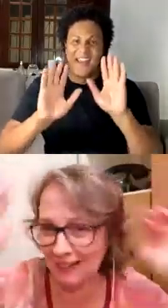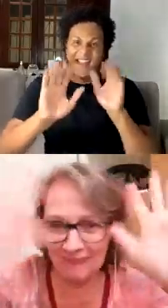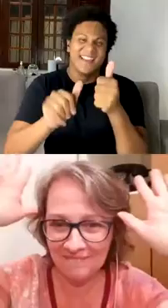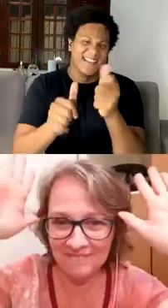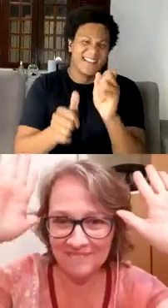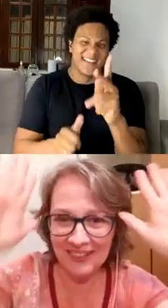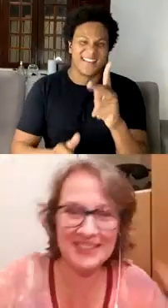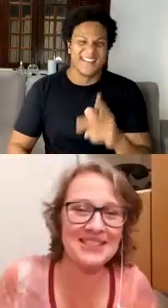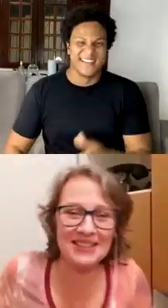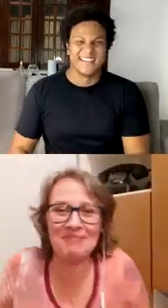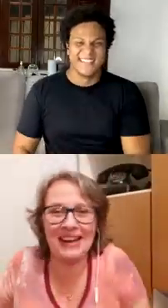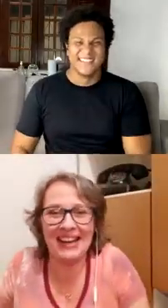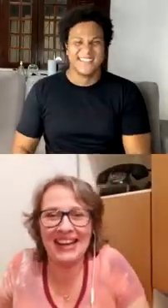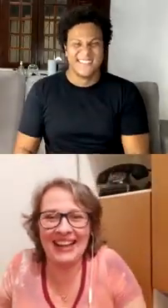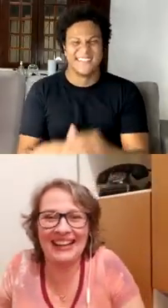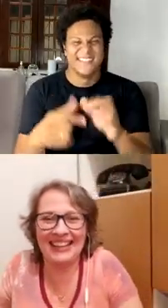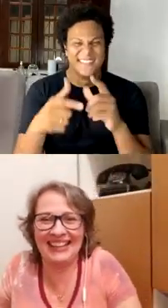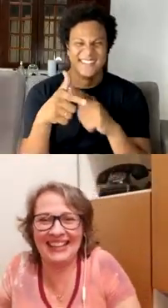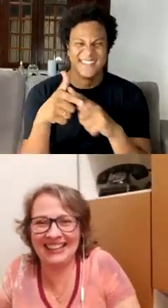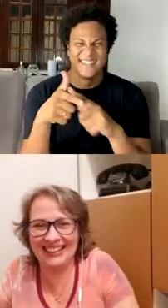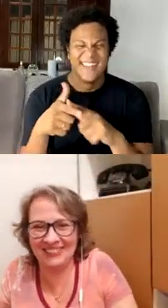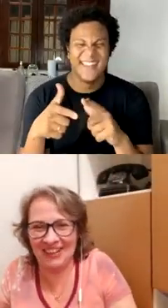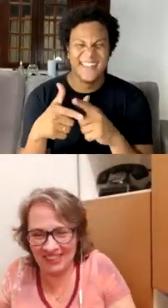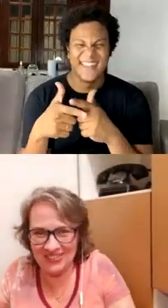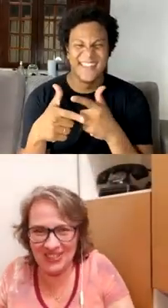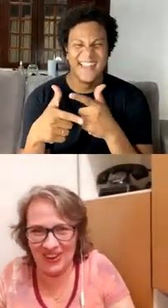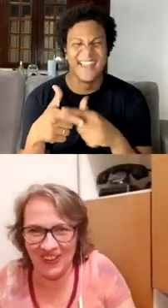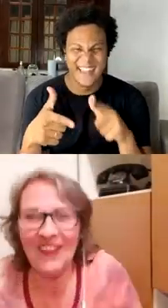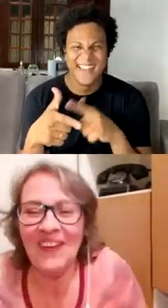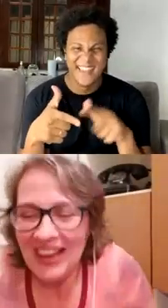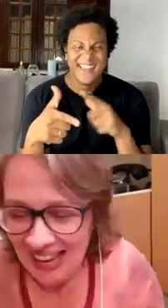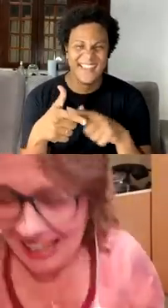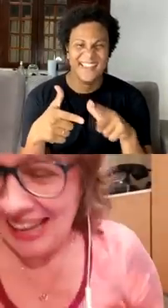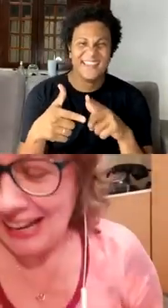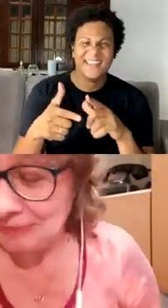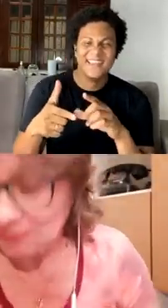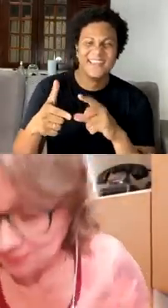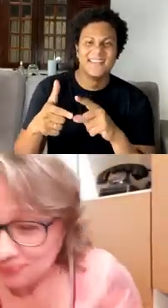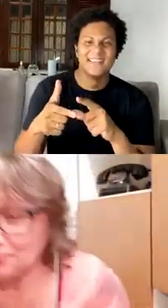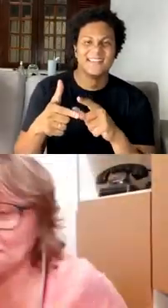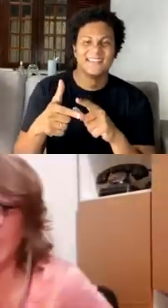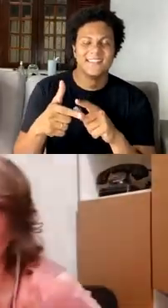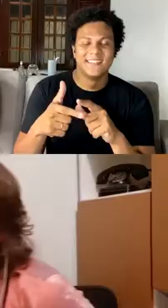parei. Fez assim, eu parei. Uma mão só.